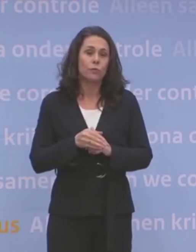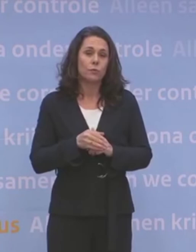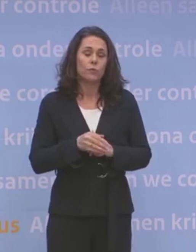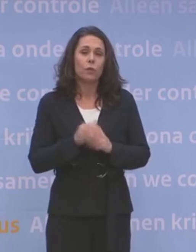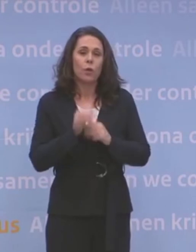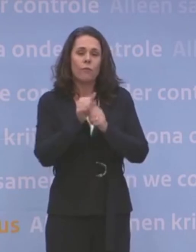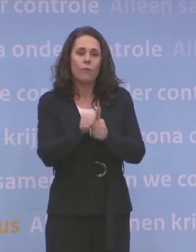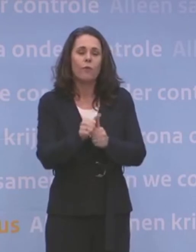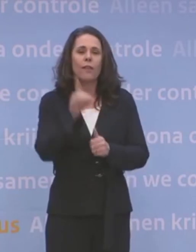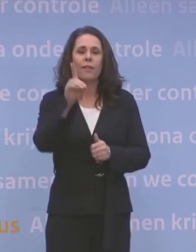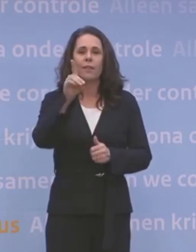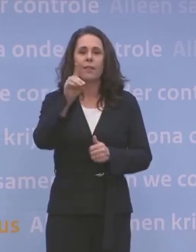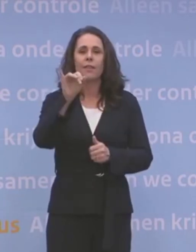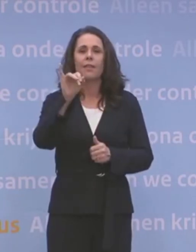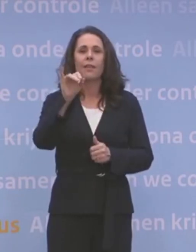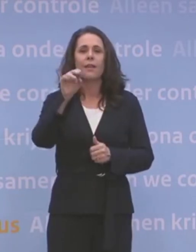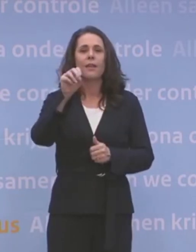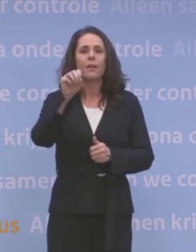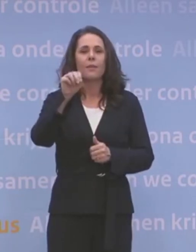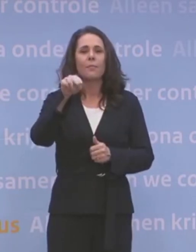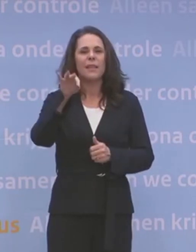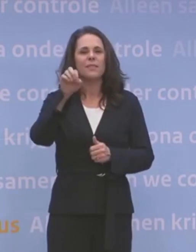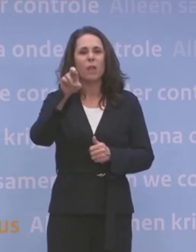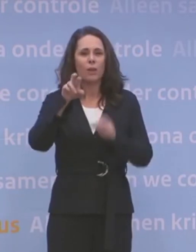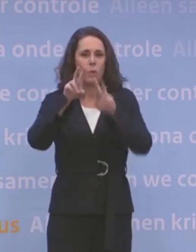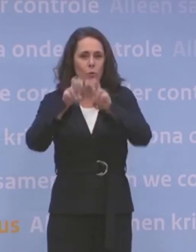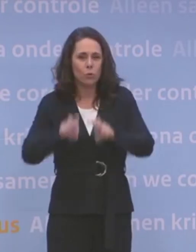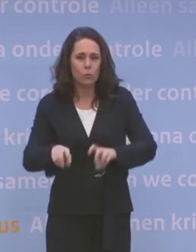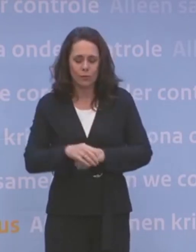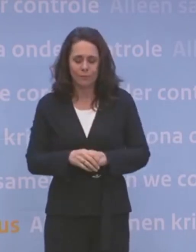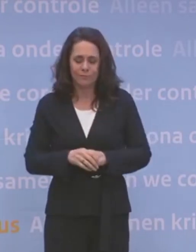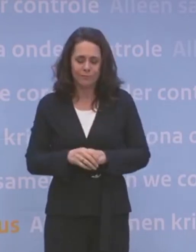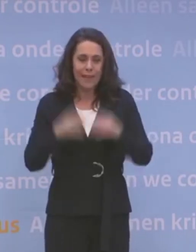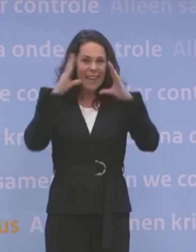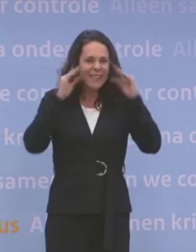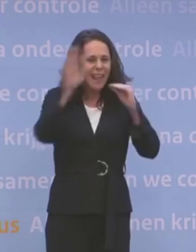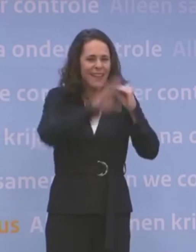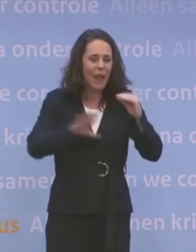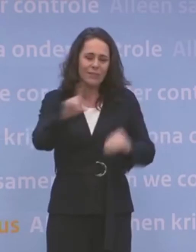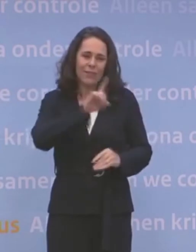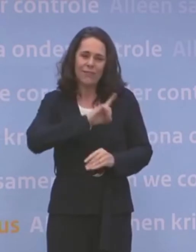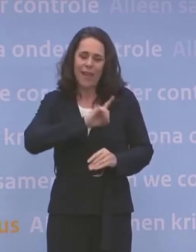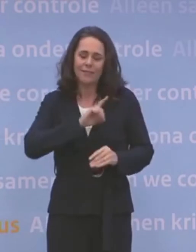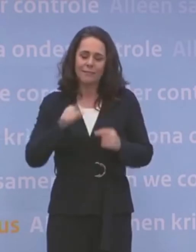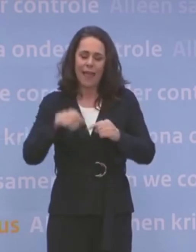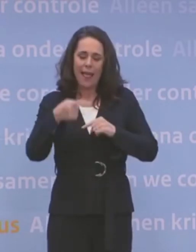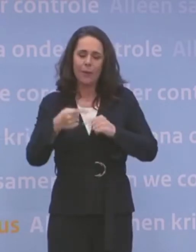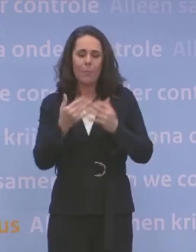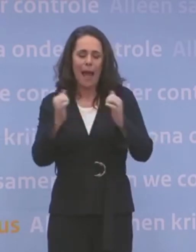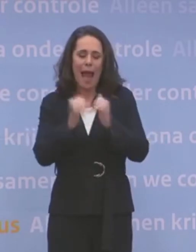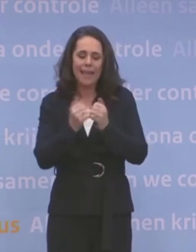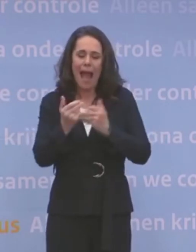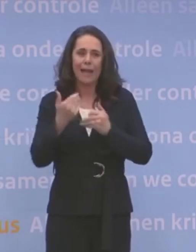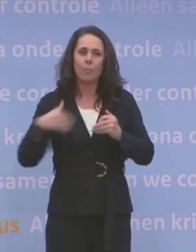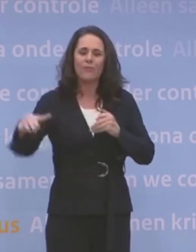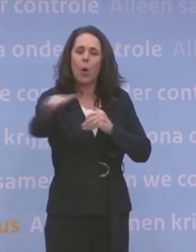zogenaamde Pinter-onderzoek. In Nederland zijn we gewend om elke paar jaar in de bevolking bemonsteringen te doen. Dat proberen we zo,